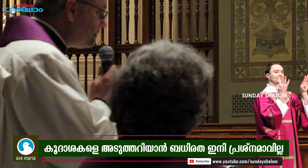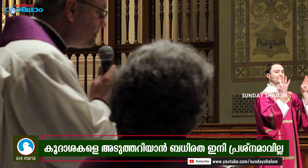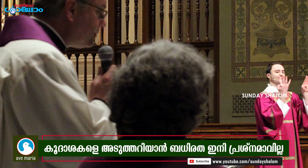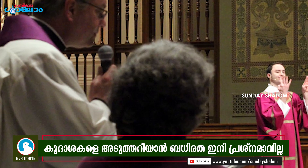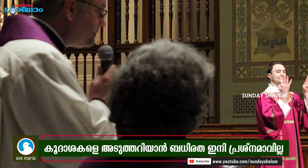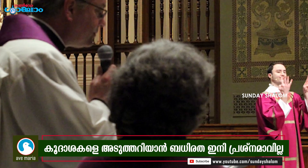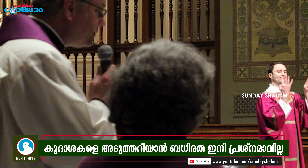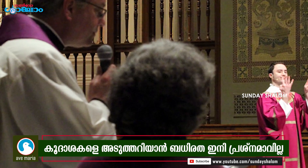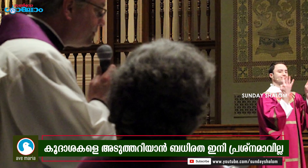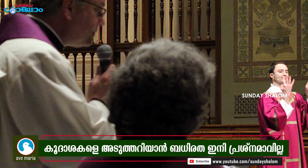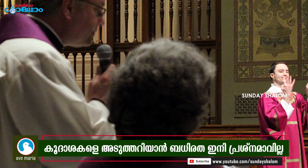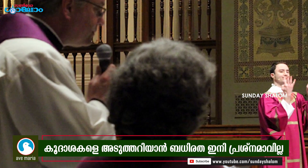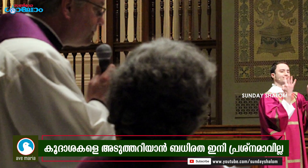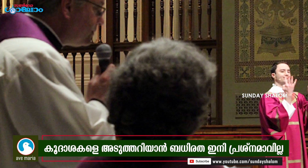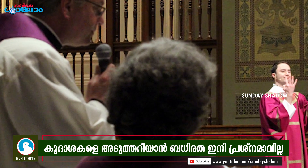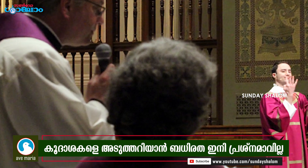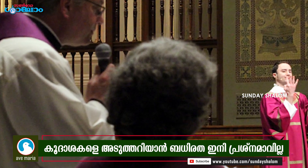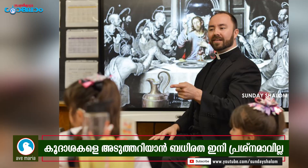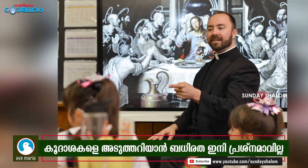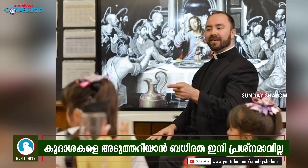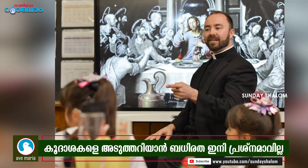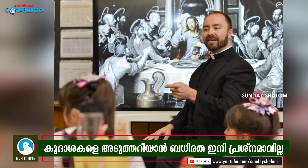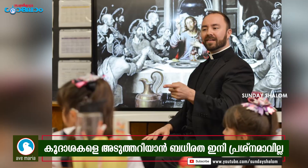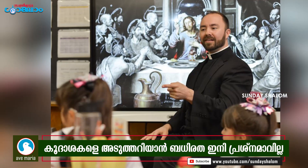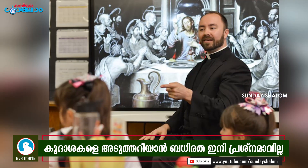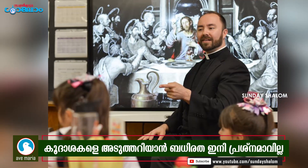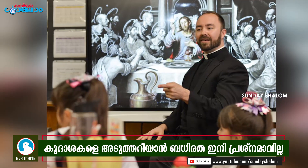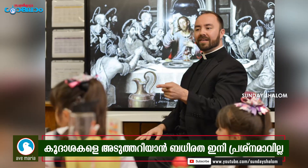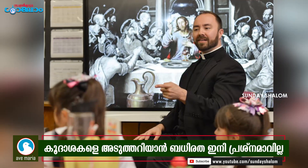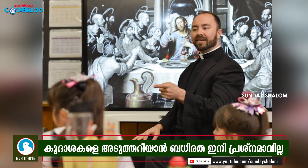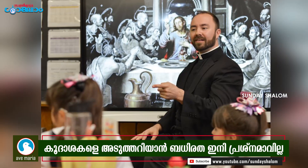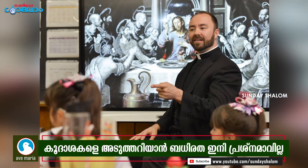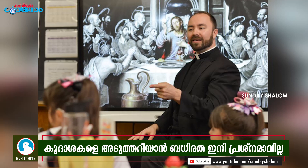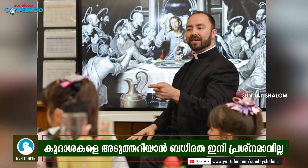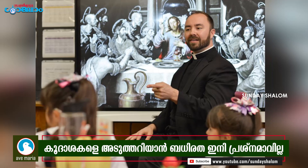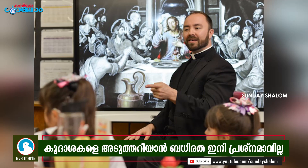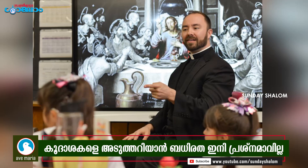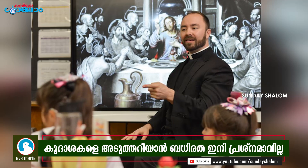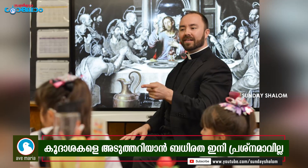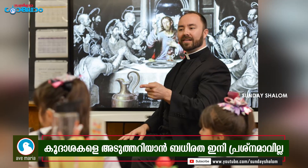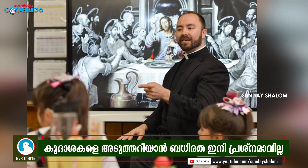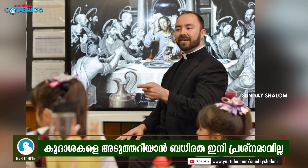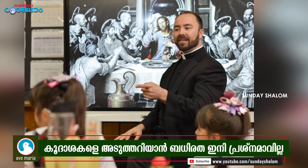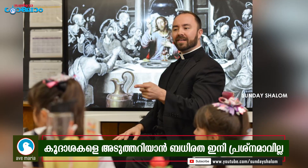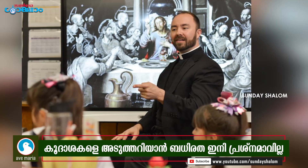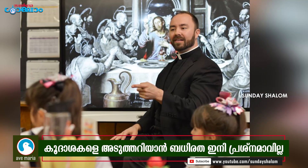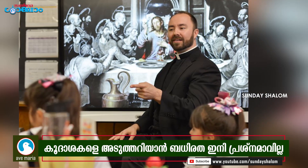ഉദ്ധരണികൾ എന്നിവയും ചിത്രങ്ങളും ഇതോടൊപ്പം നൽകുന്നു. അതെല്ലാം അവരെ പ്രാർത്ഥിക്കാനും പഠിക്കാനും സഹായിക്കുന്നു.